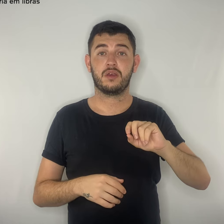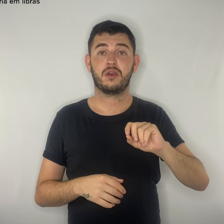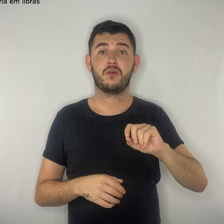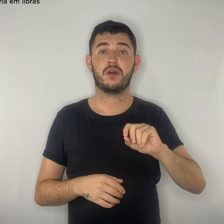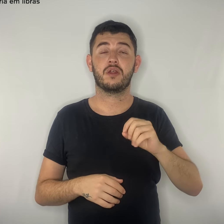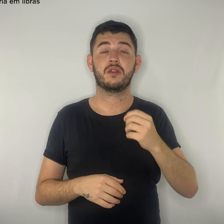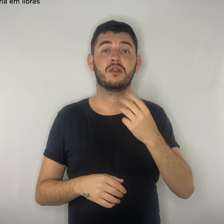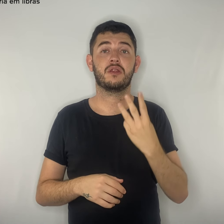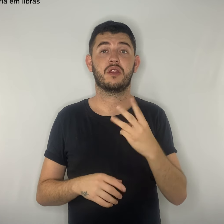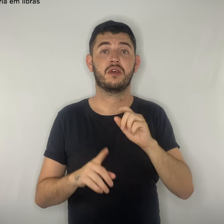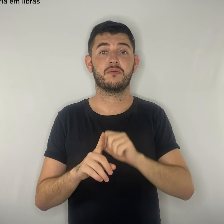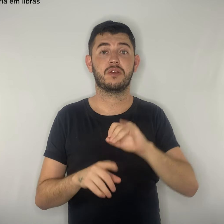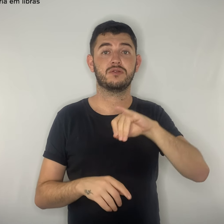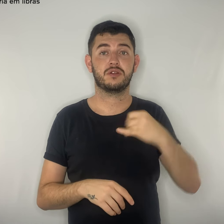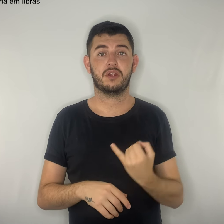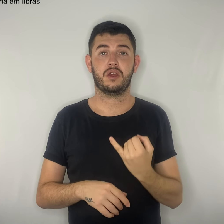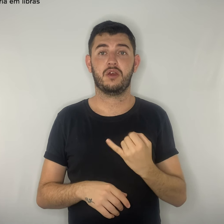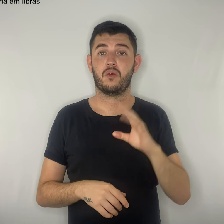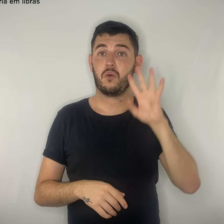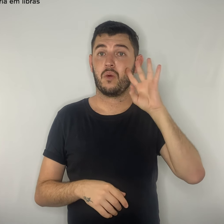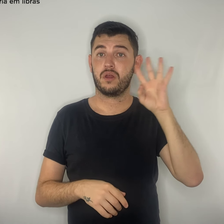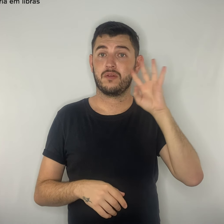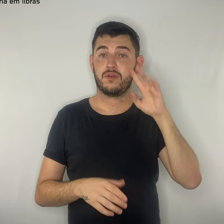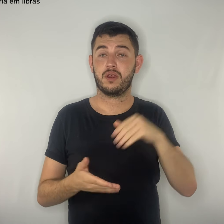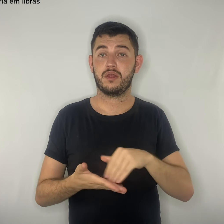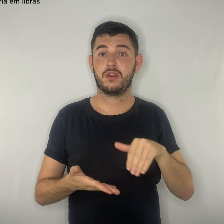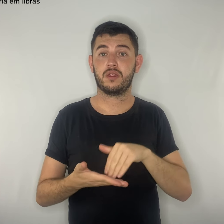secretaria de educação divulgou o nome de